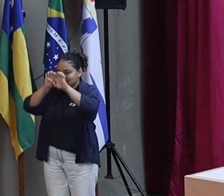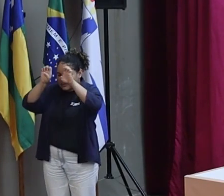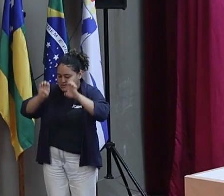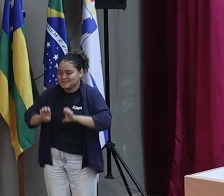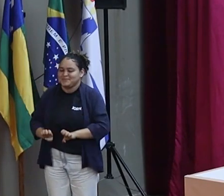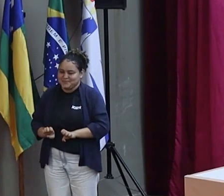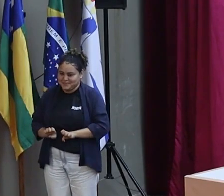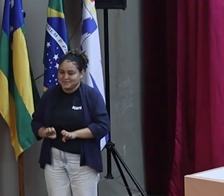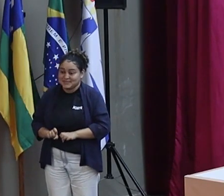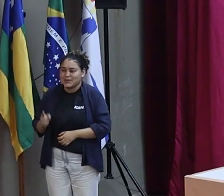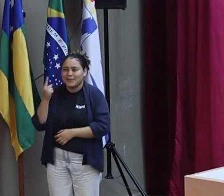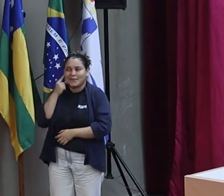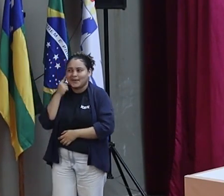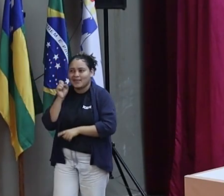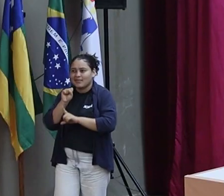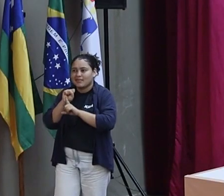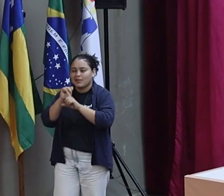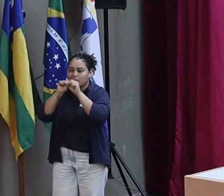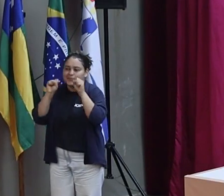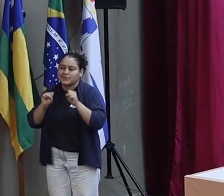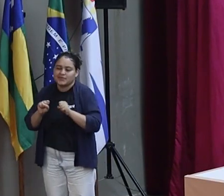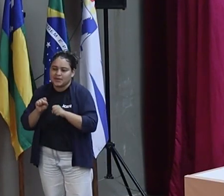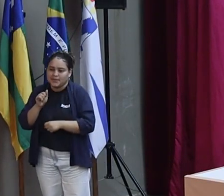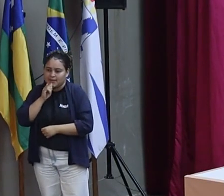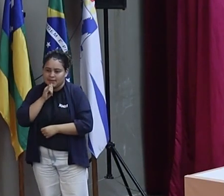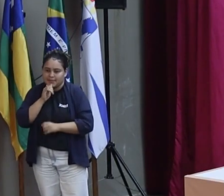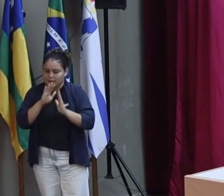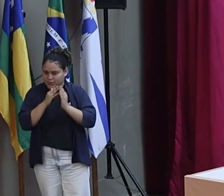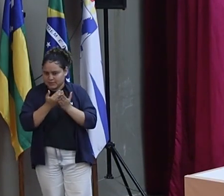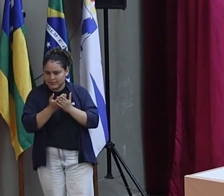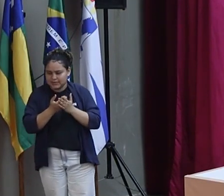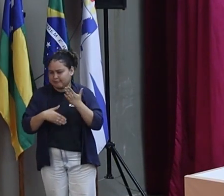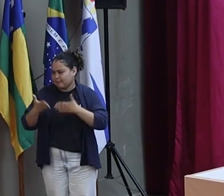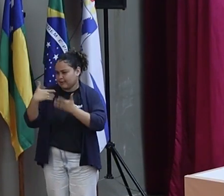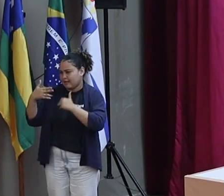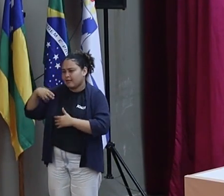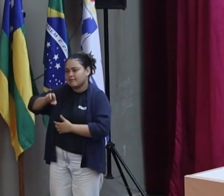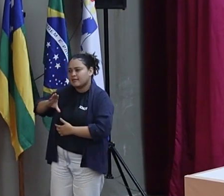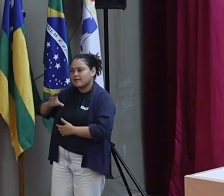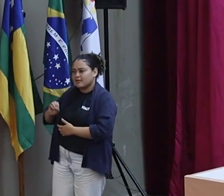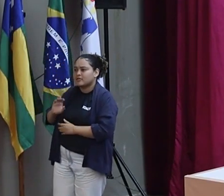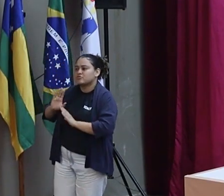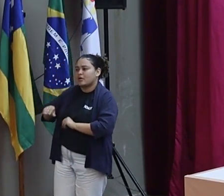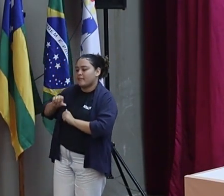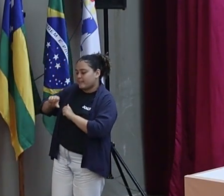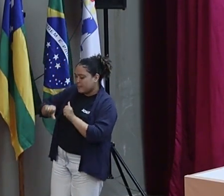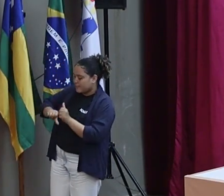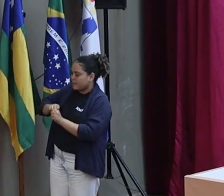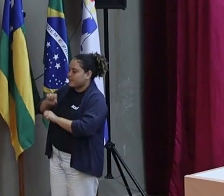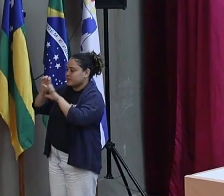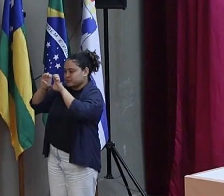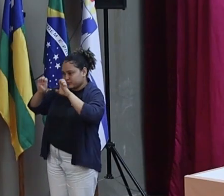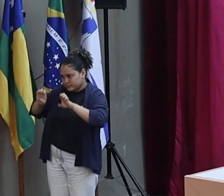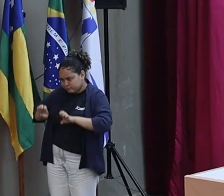Pensar o sistema. Então, a gente tem uma academia que, claro, o neoliberalismo ele atravessa a academia. Então, a estrutura, todo